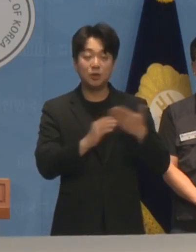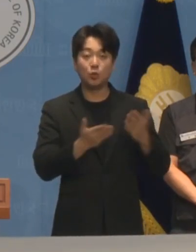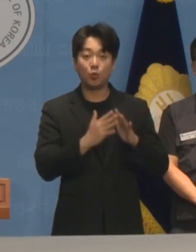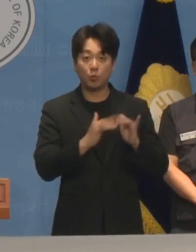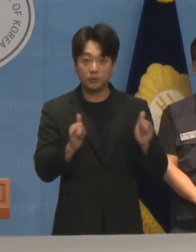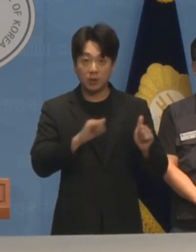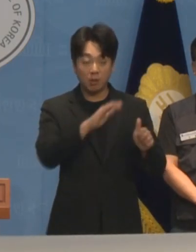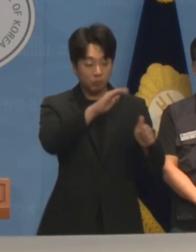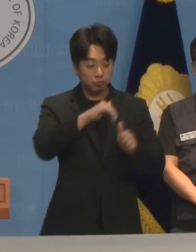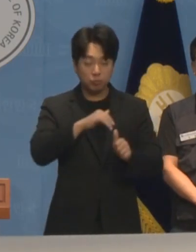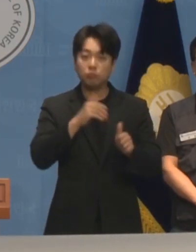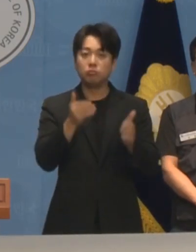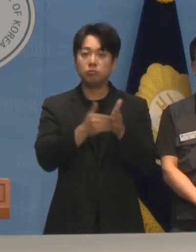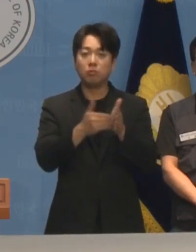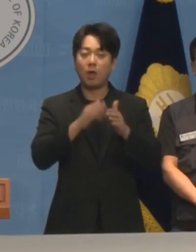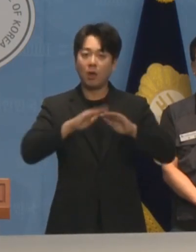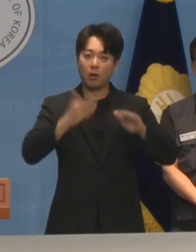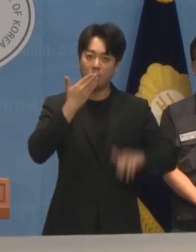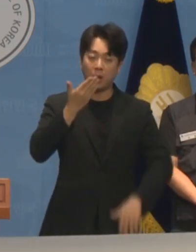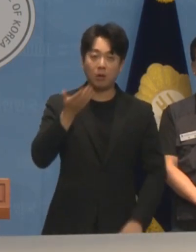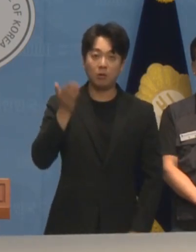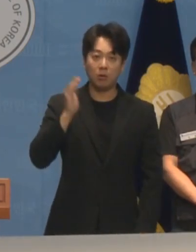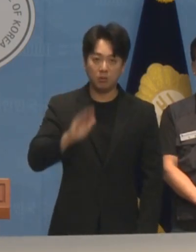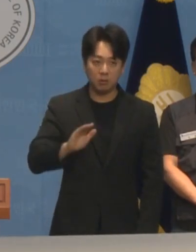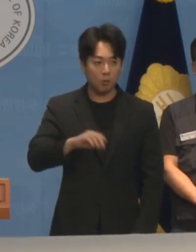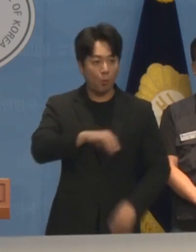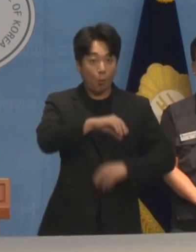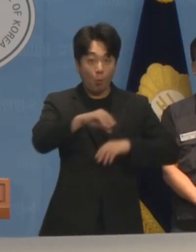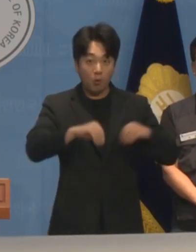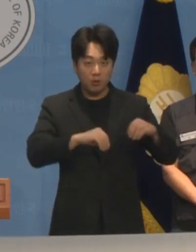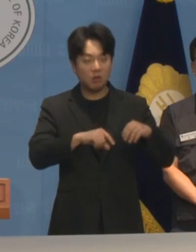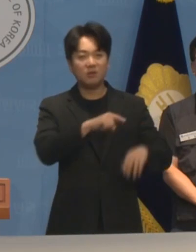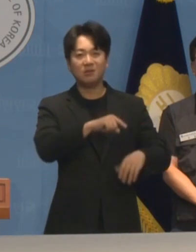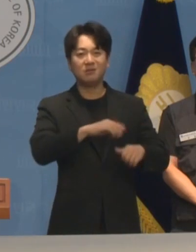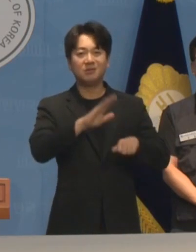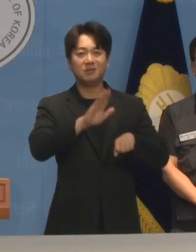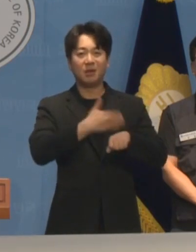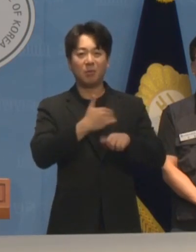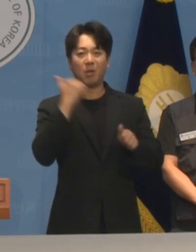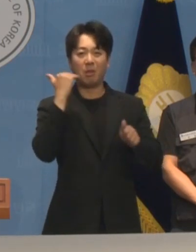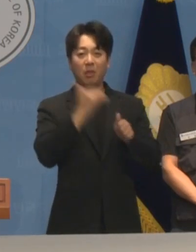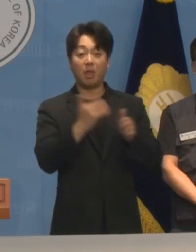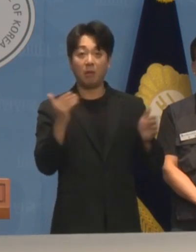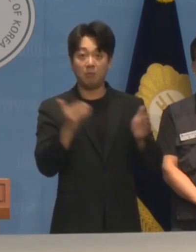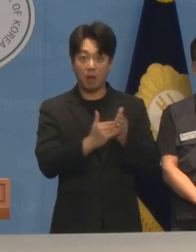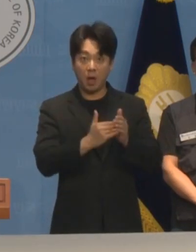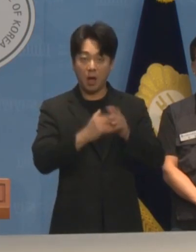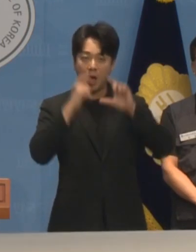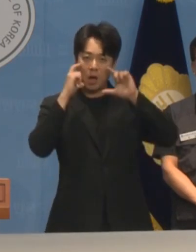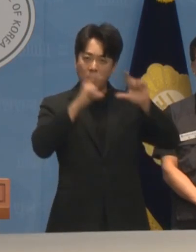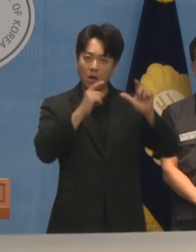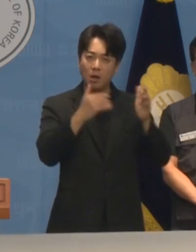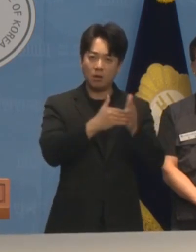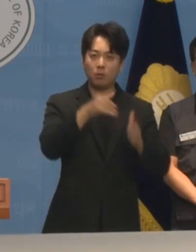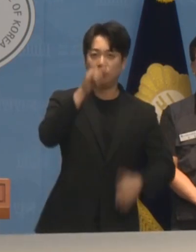들어도 납득할 수 없는 핑계를 대며 어떻게든 저희의 정리해고를 정당화시키려고 합니다.